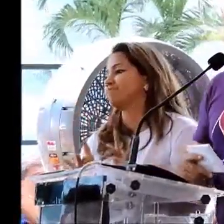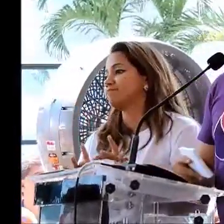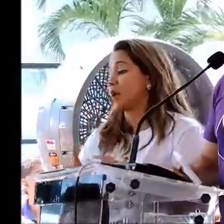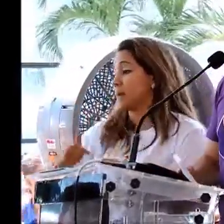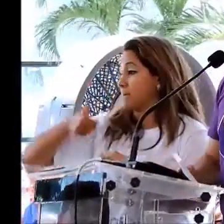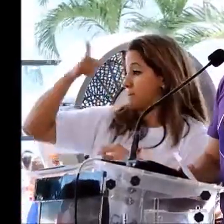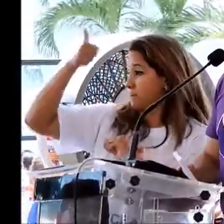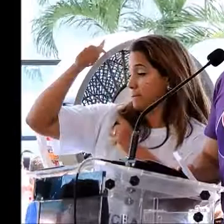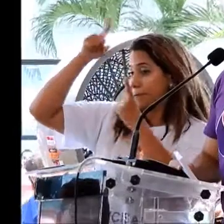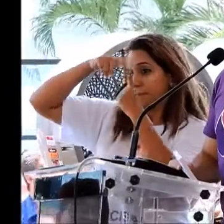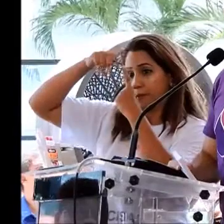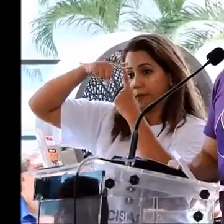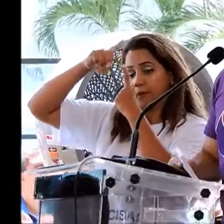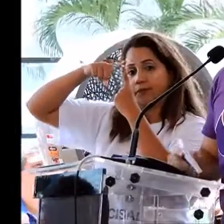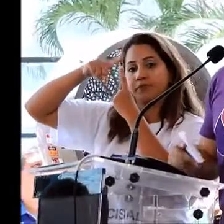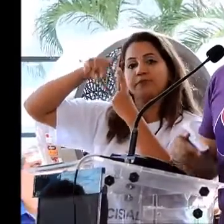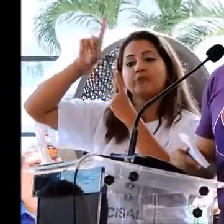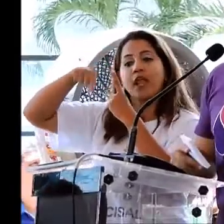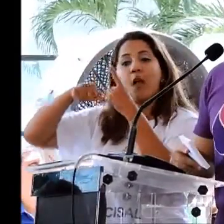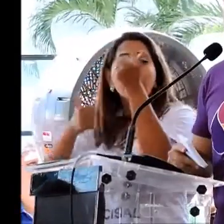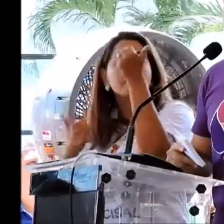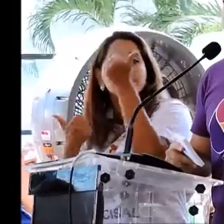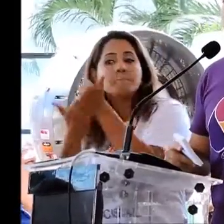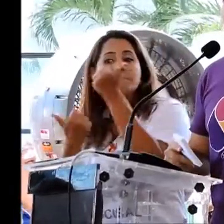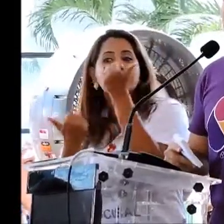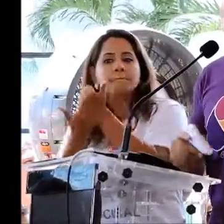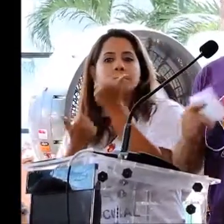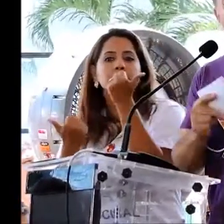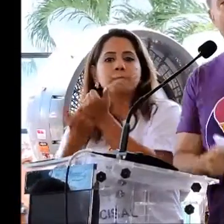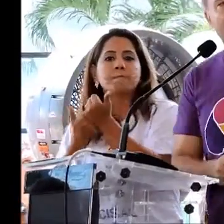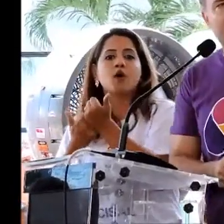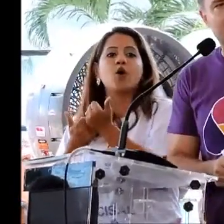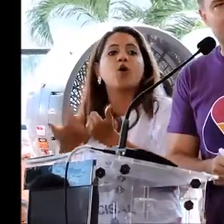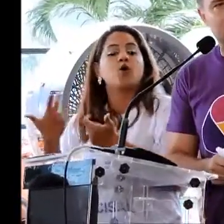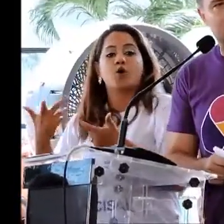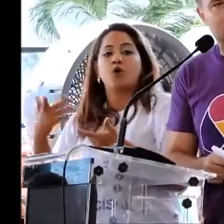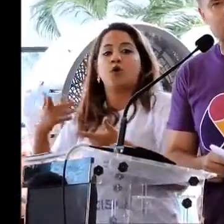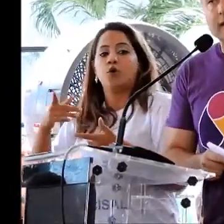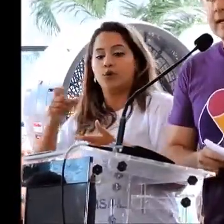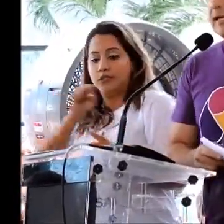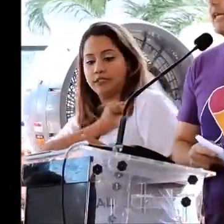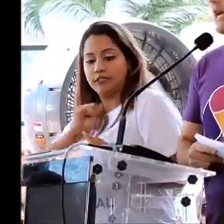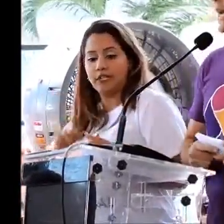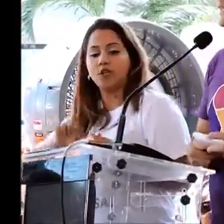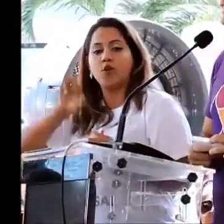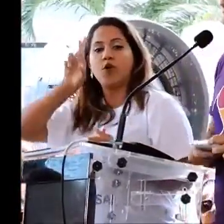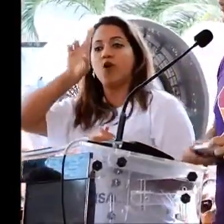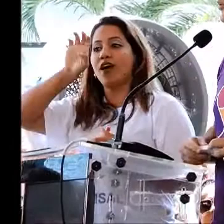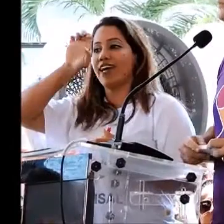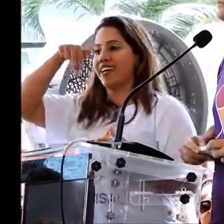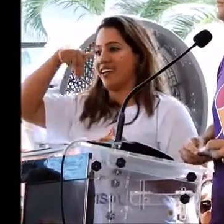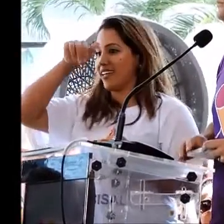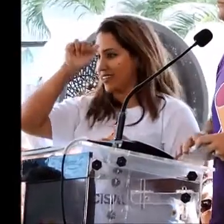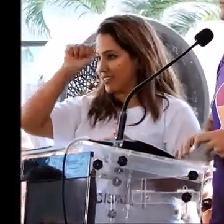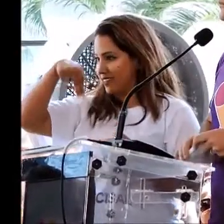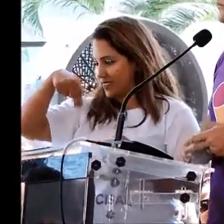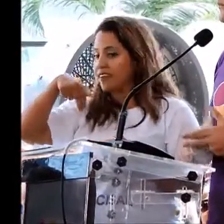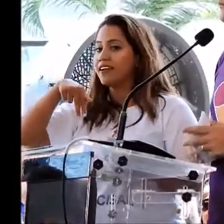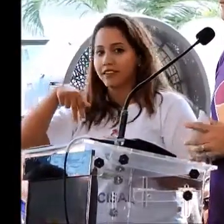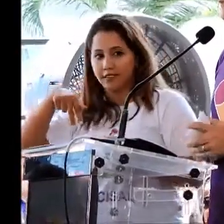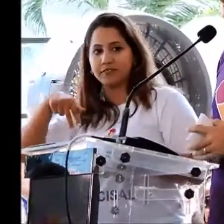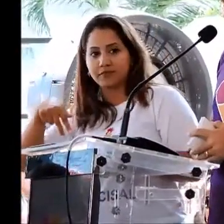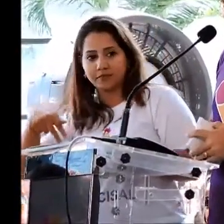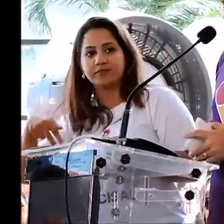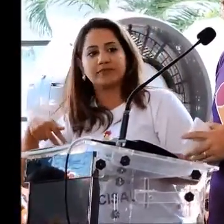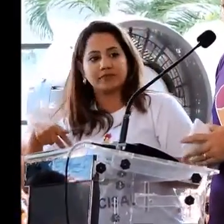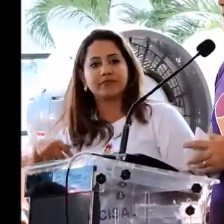O primeiro deles foi o apoio do senador Renan Calheiros, que garantiu